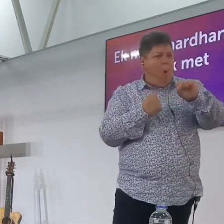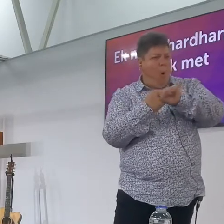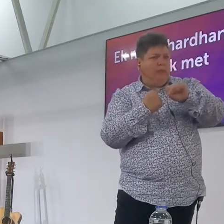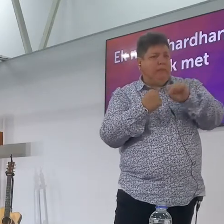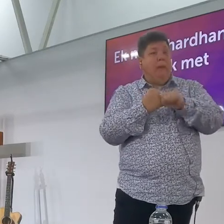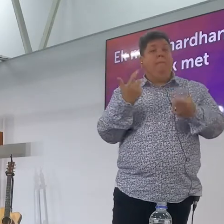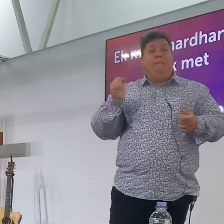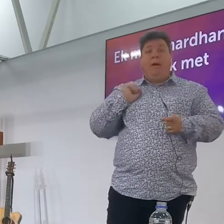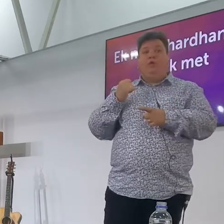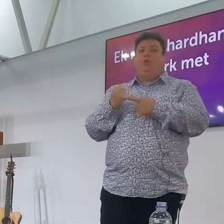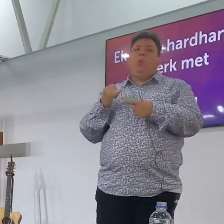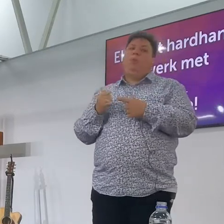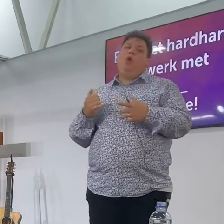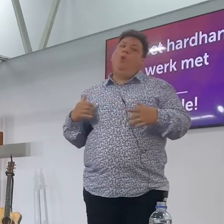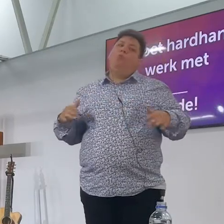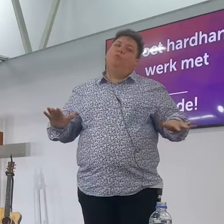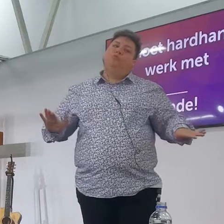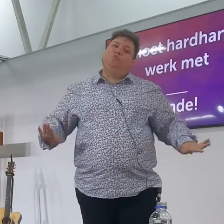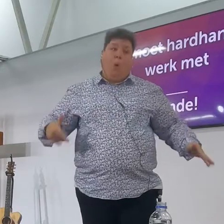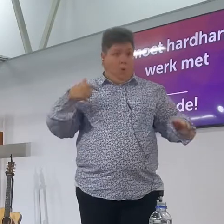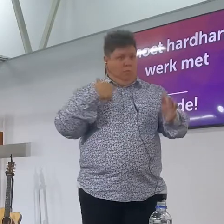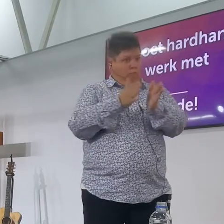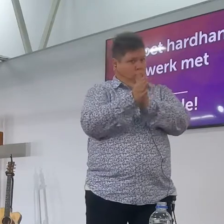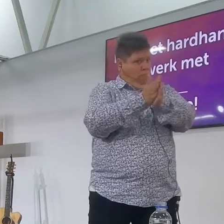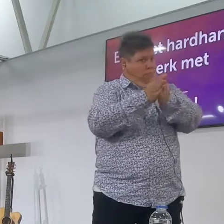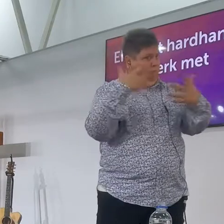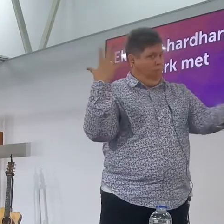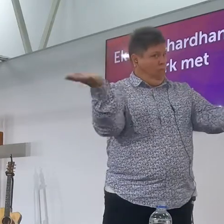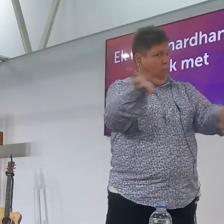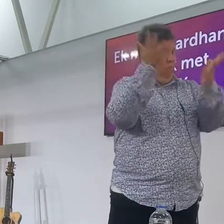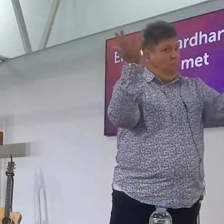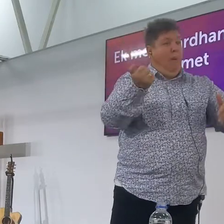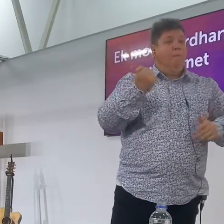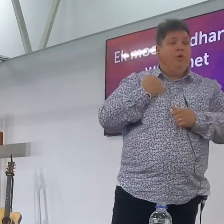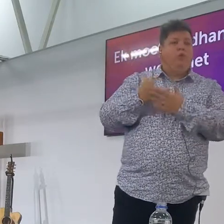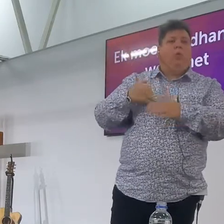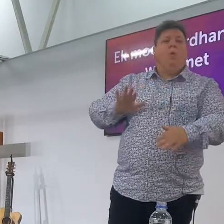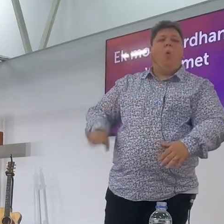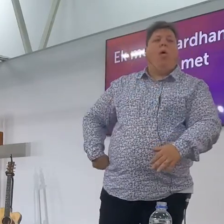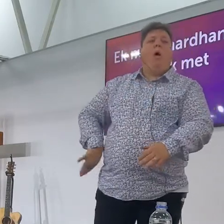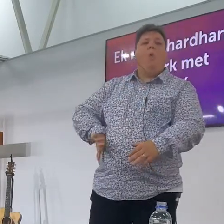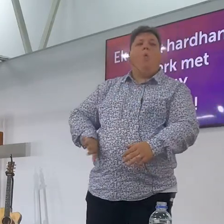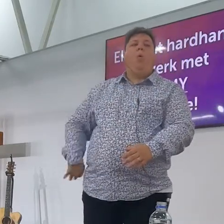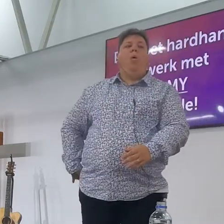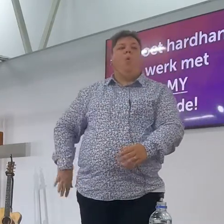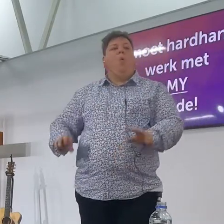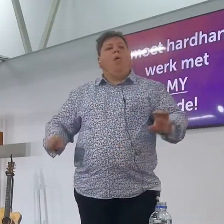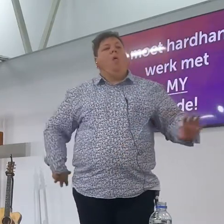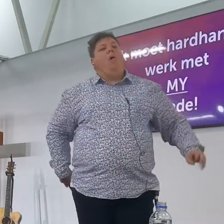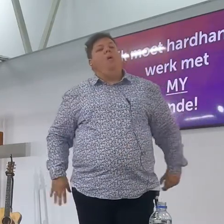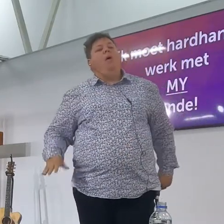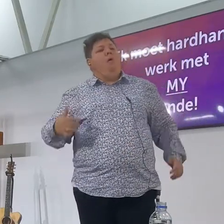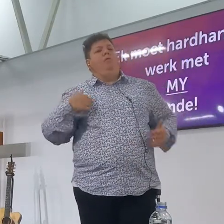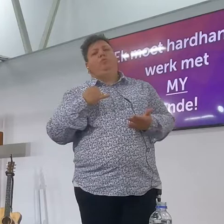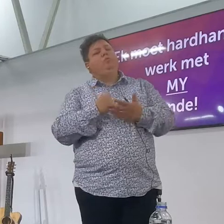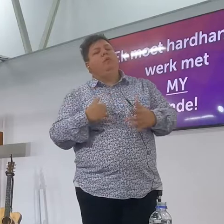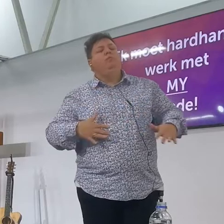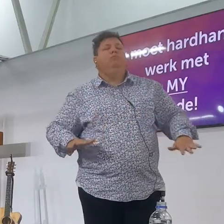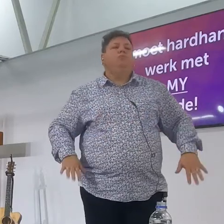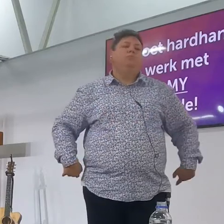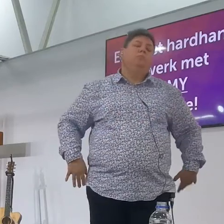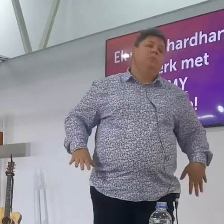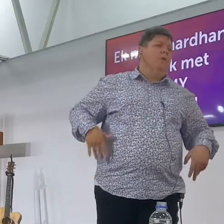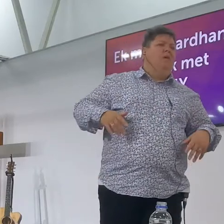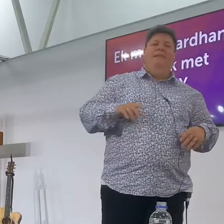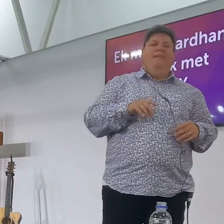werk met my sonde. Moenie so hard op my wees nie. Ek sukkel met hierdie ding. Maar ek moet hardhandig werk met die sonde in my lewe. Ek moet vinnig